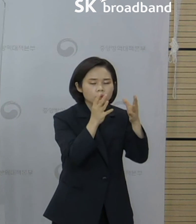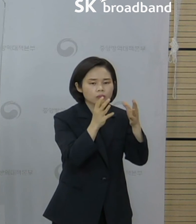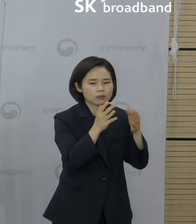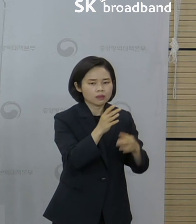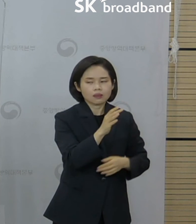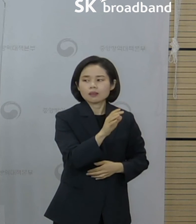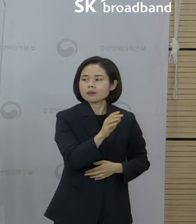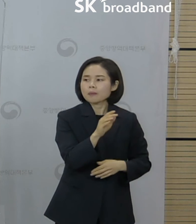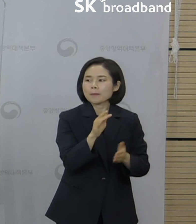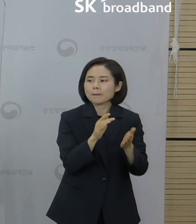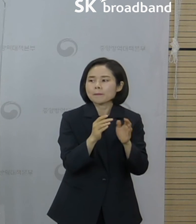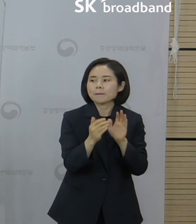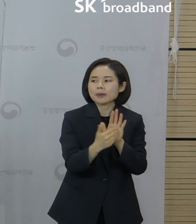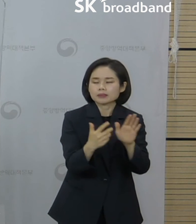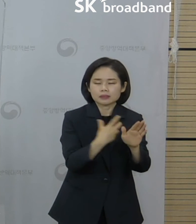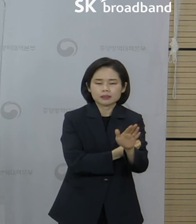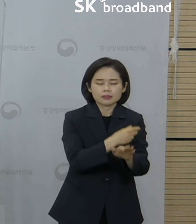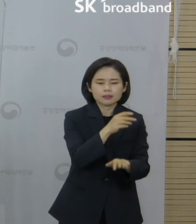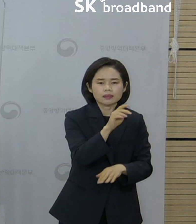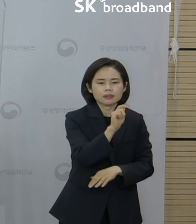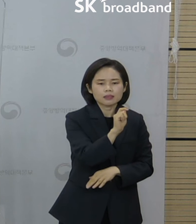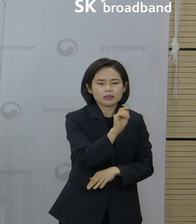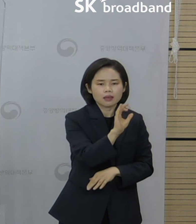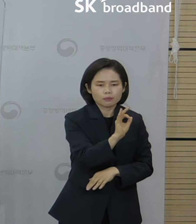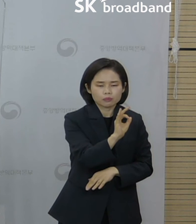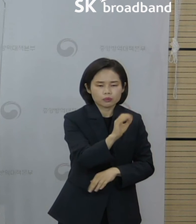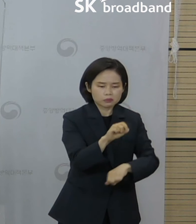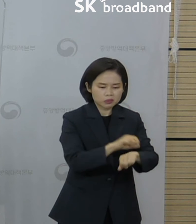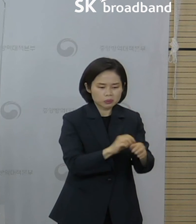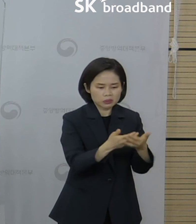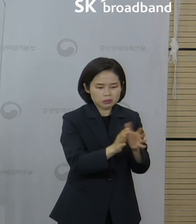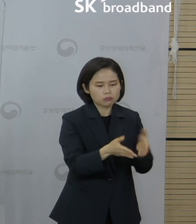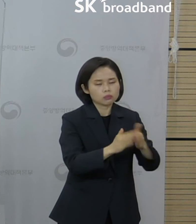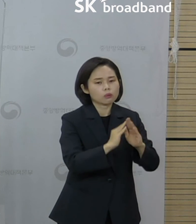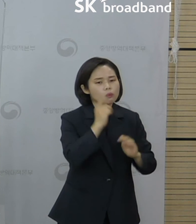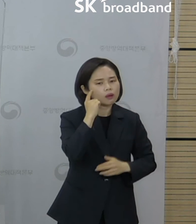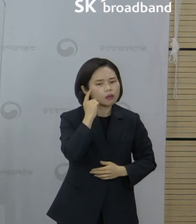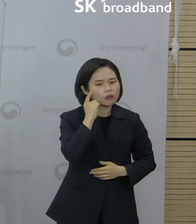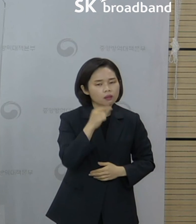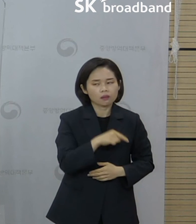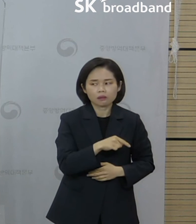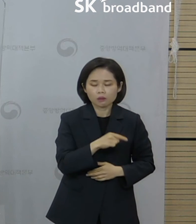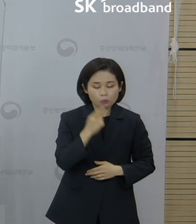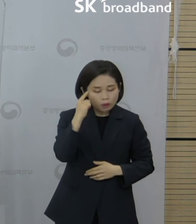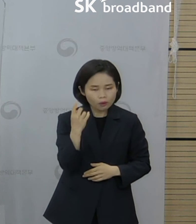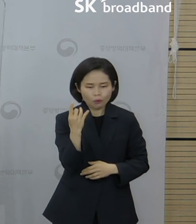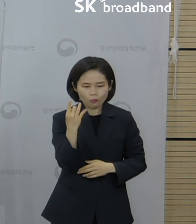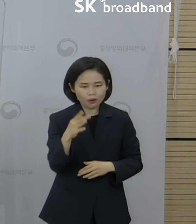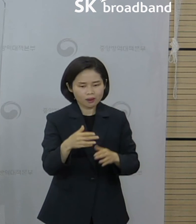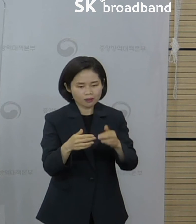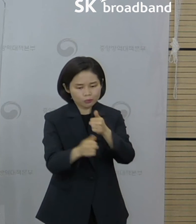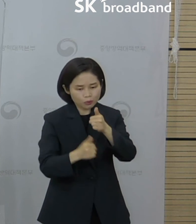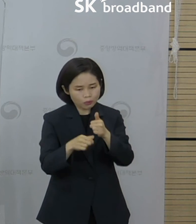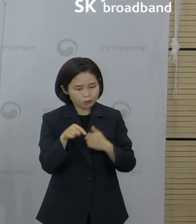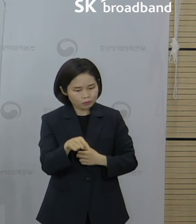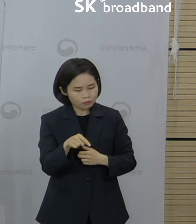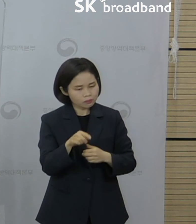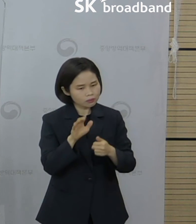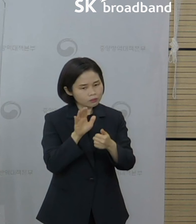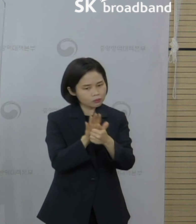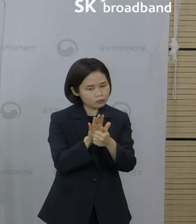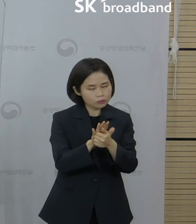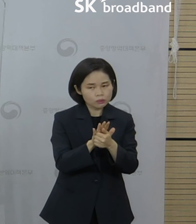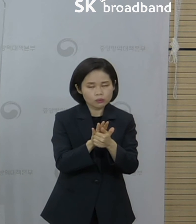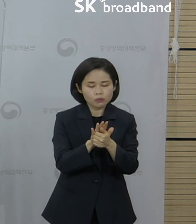주셨습니다. 기존의 기구로는 백신 도입을 제대로 하기 어려울 정도로 백신 수급 상황이 악화됐기